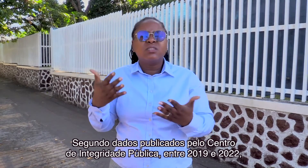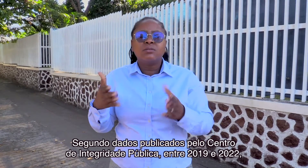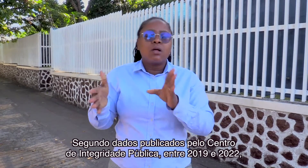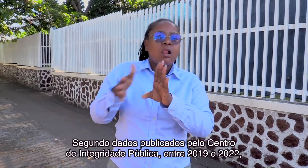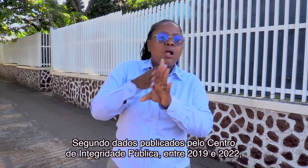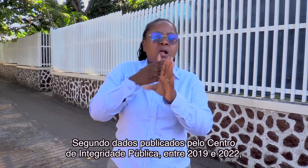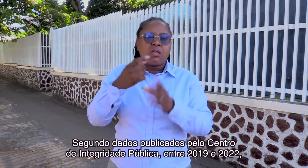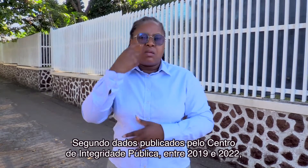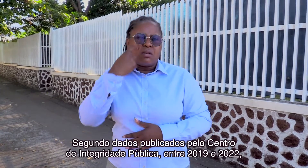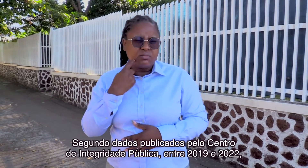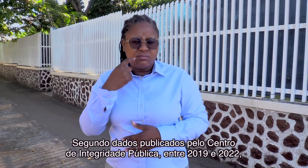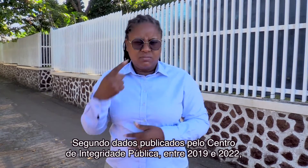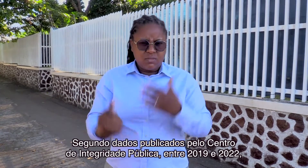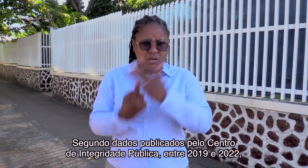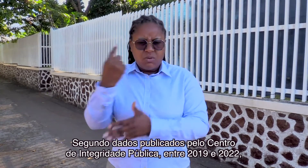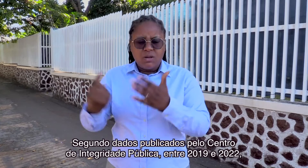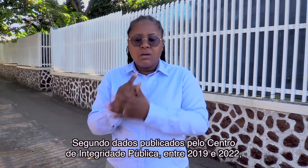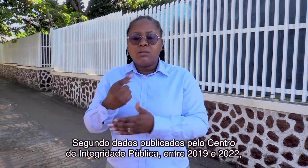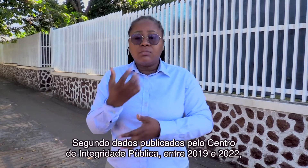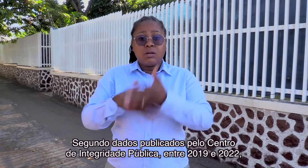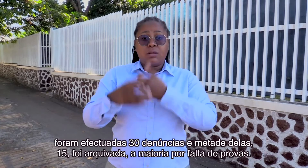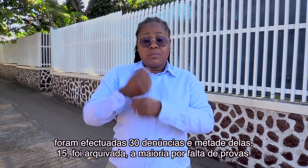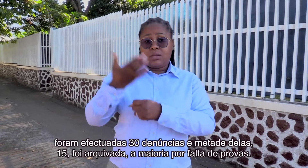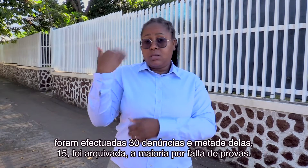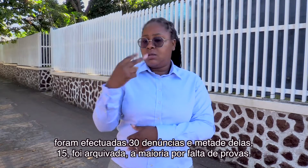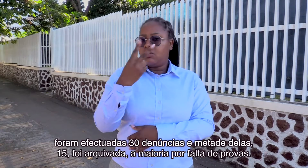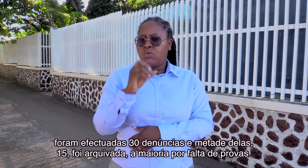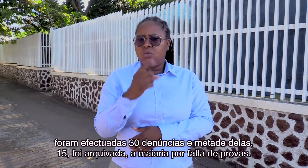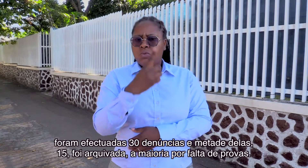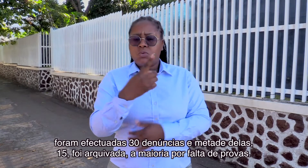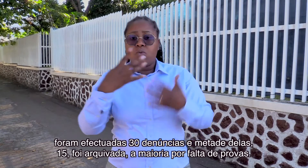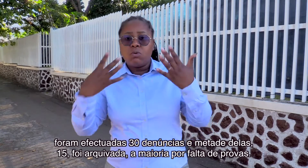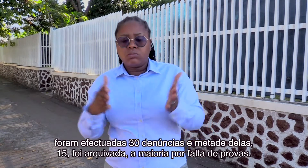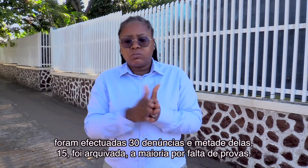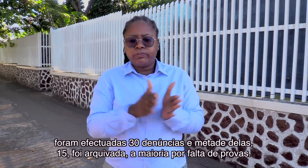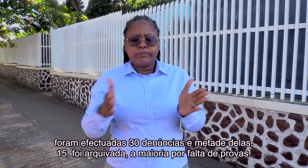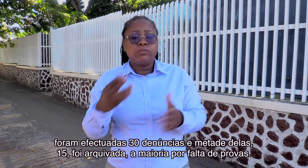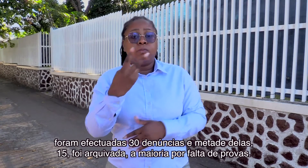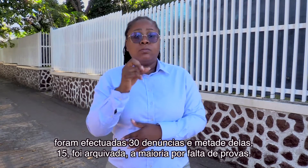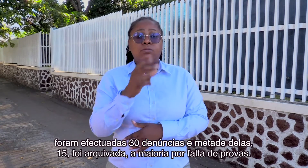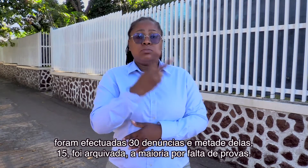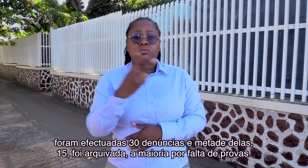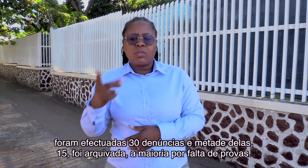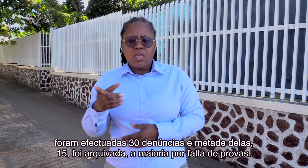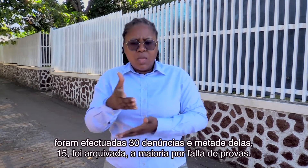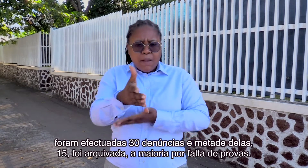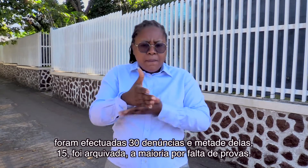entre 2019 e 2022, foram efetuadas 30 denúncias e metade delas, 15,